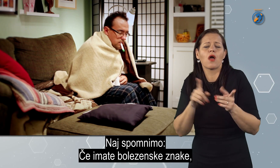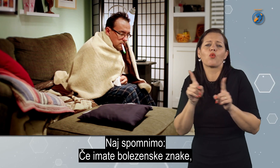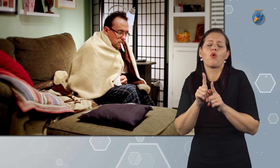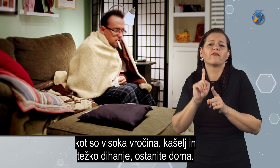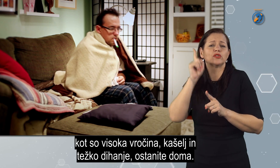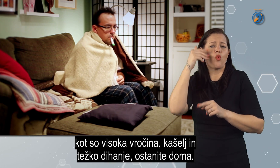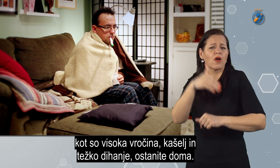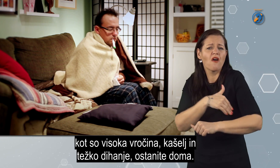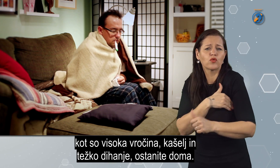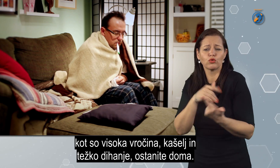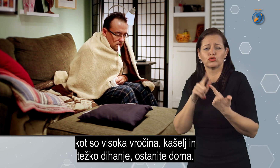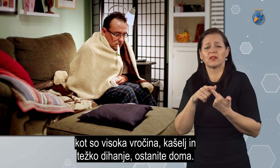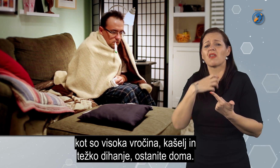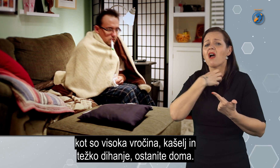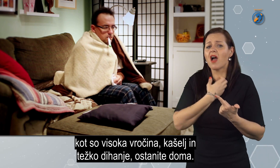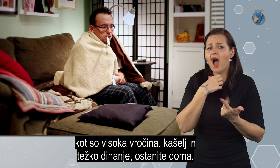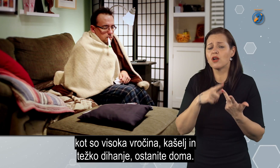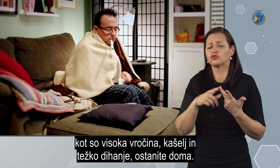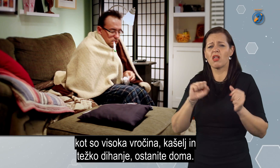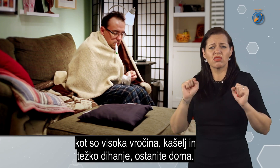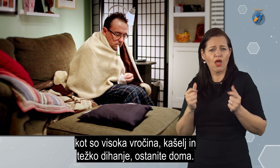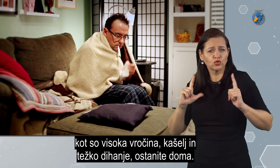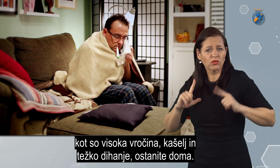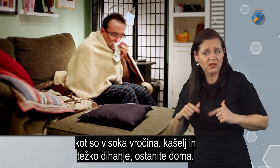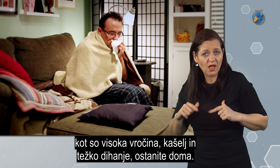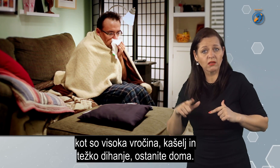visoka vročina, kašelj in težko dihanje, ostanite doma.